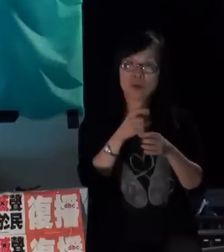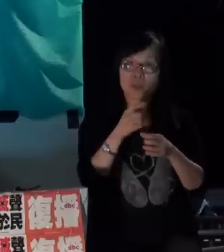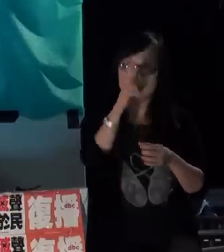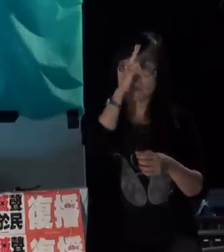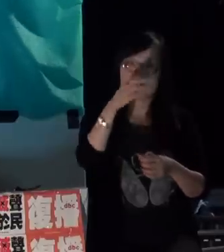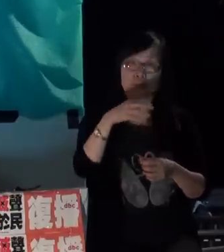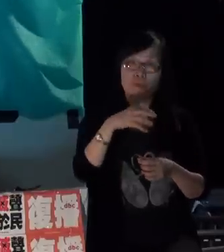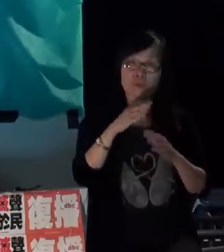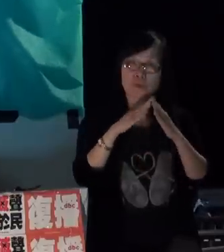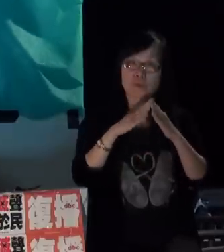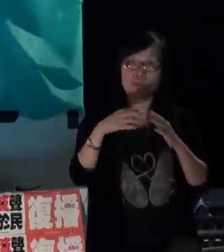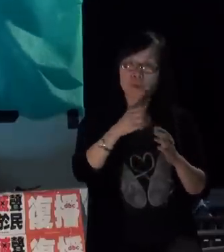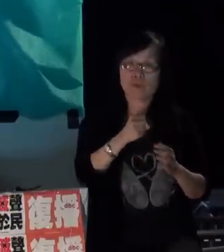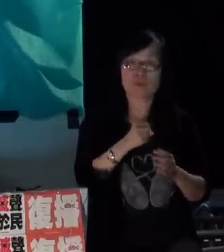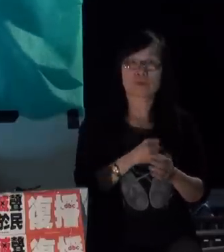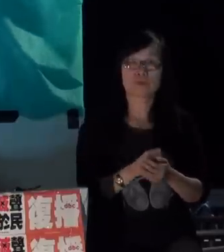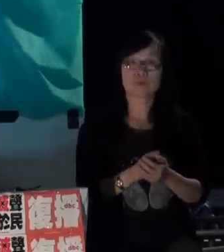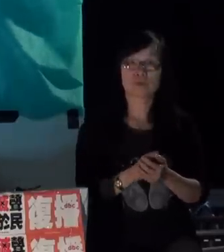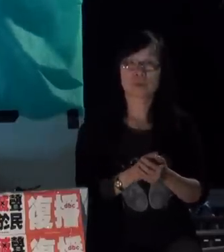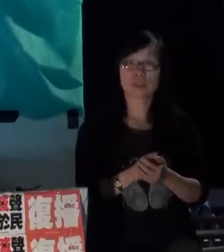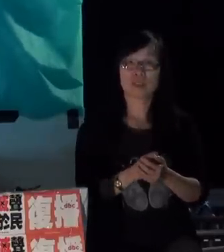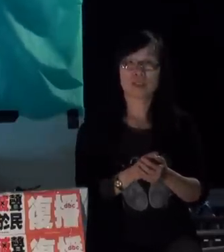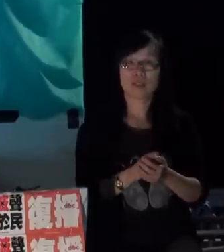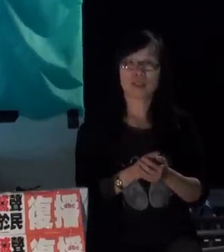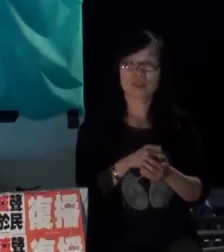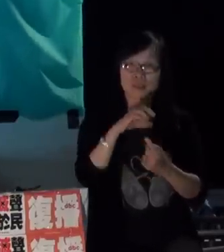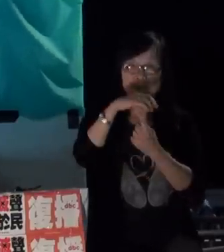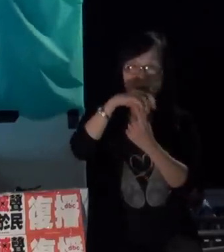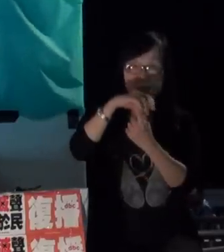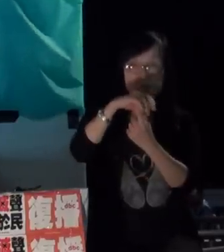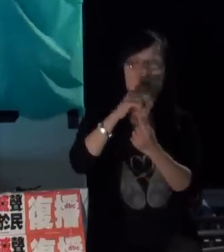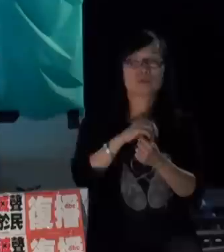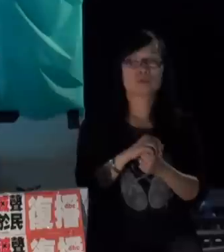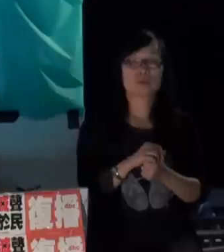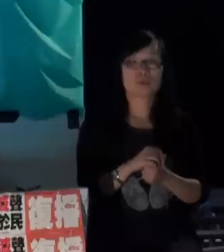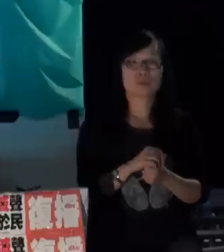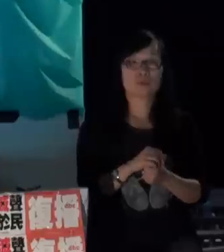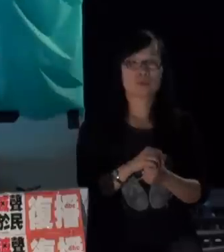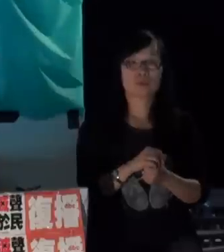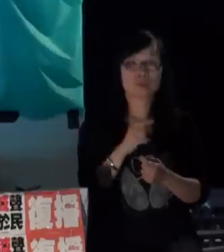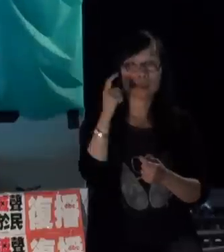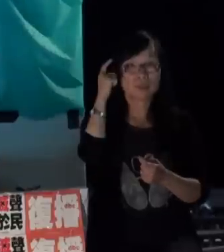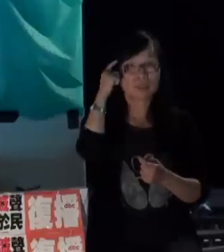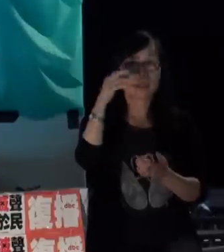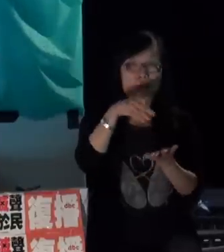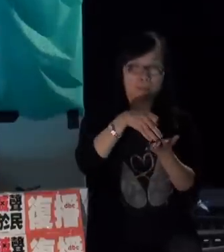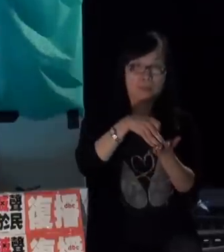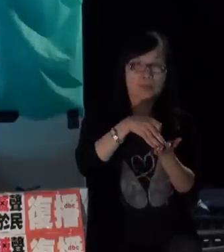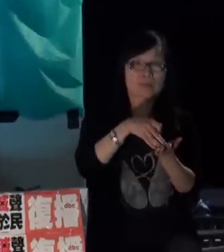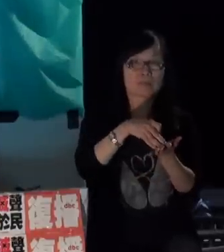他怎會在七月十幾號時這樣說？因為這個立法會無論是這個報名參選